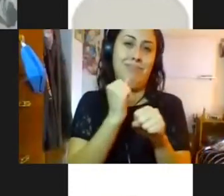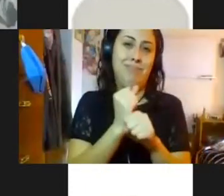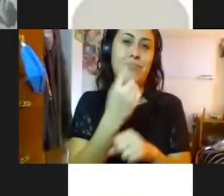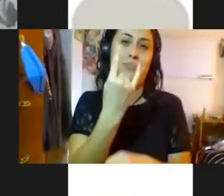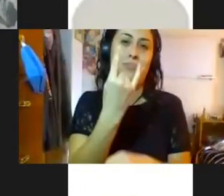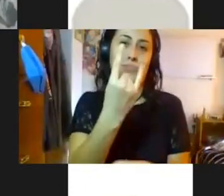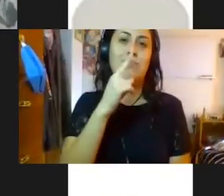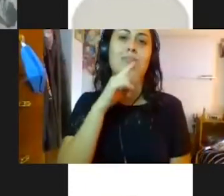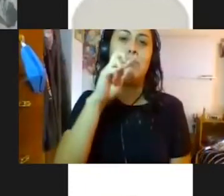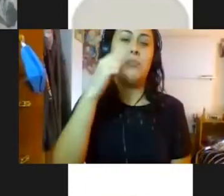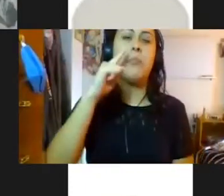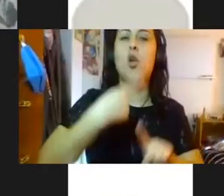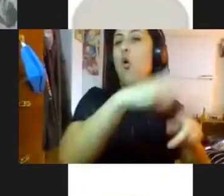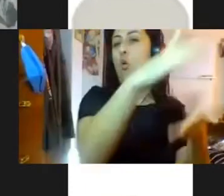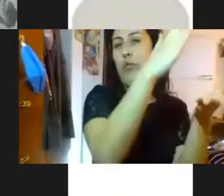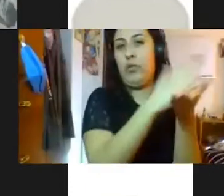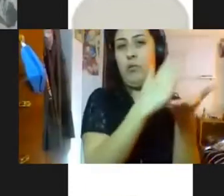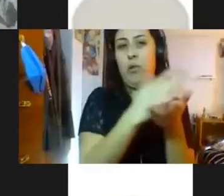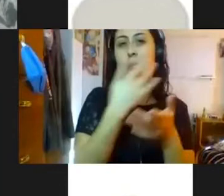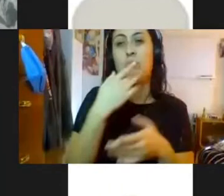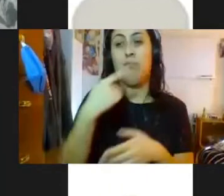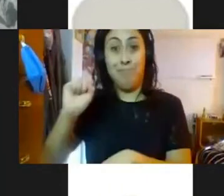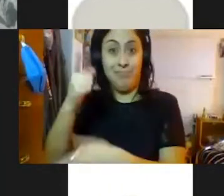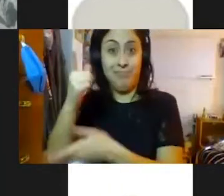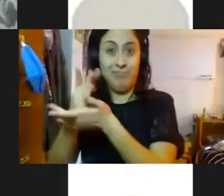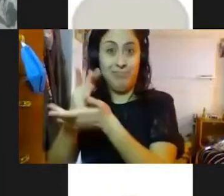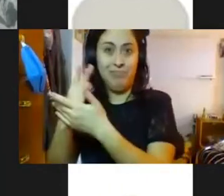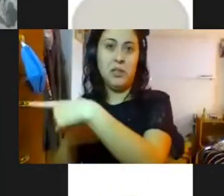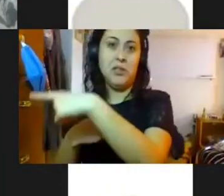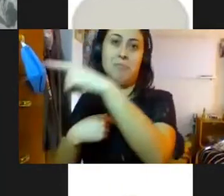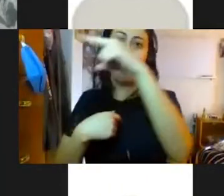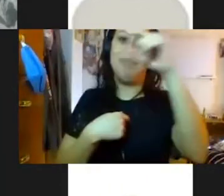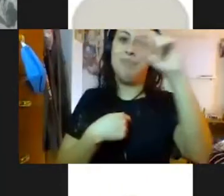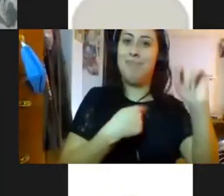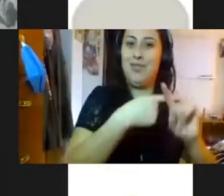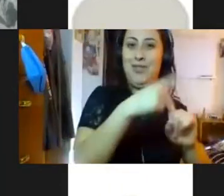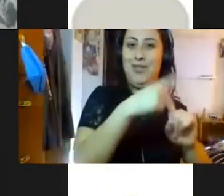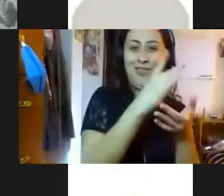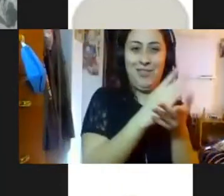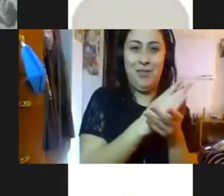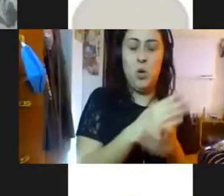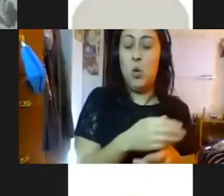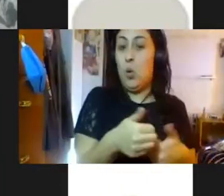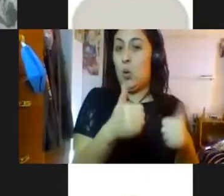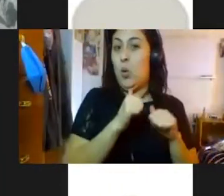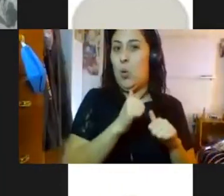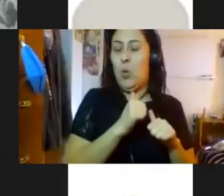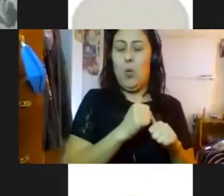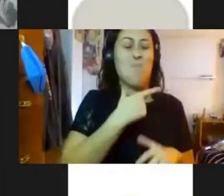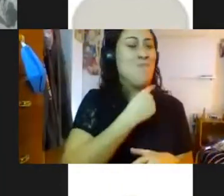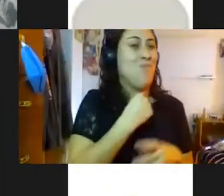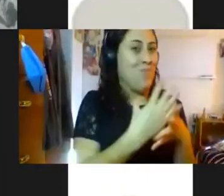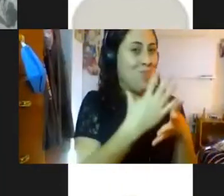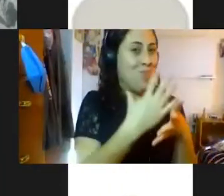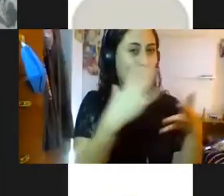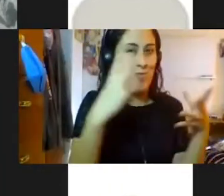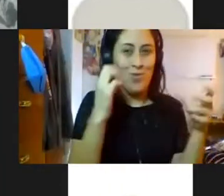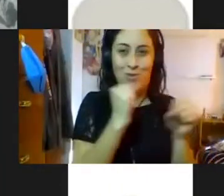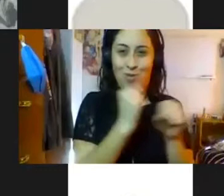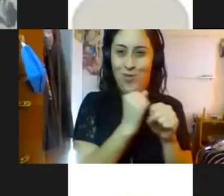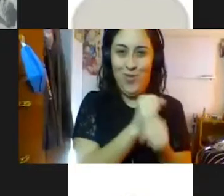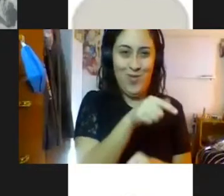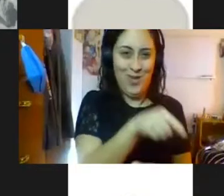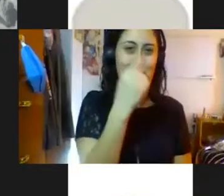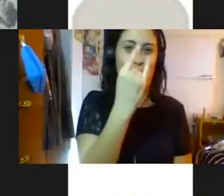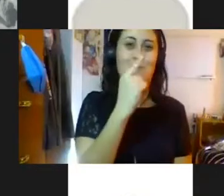tuve que emigrar en algún momento y es un desafío inmenso, me encanta ese trabajo, creo que es una de